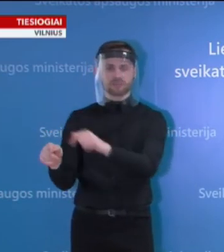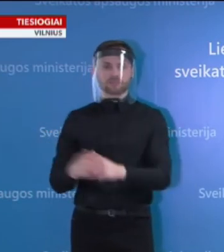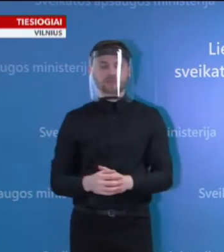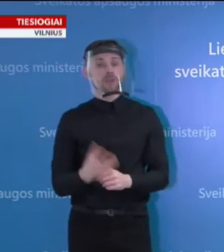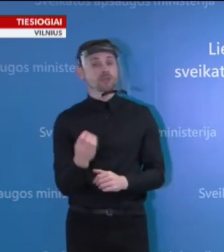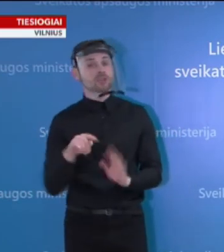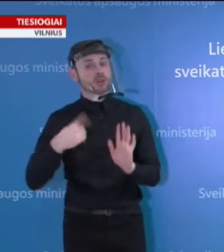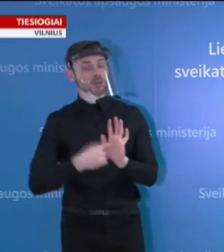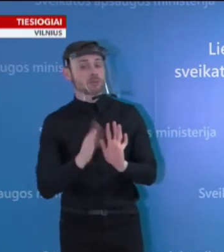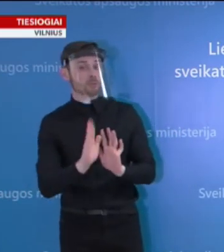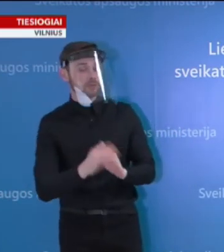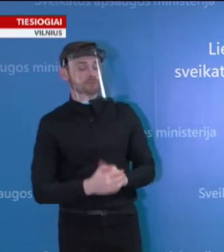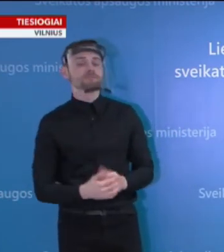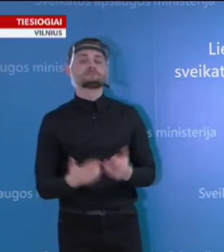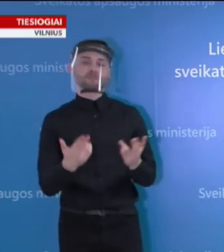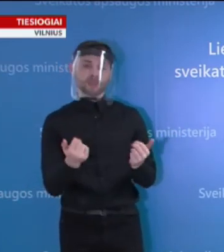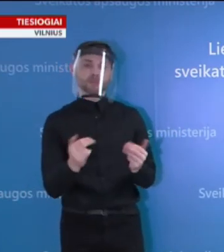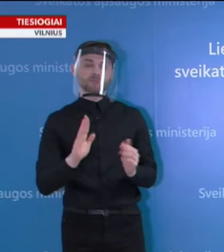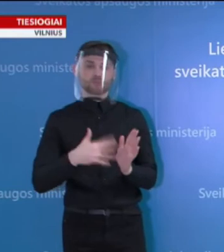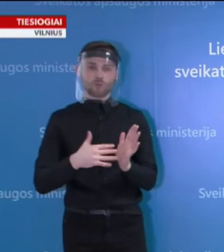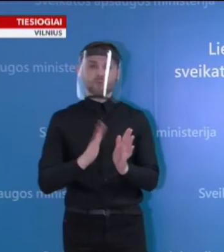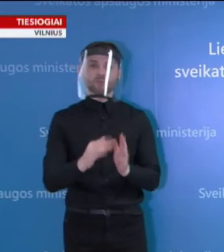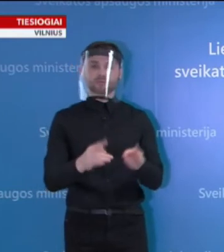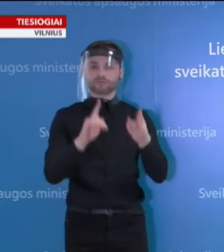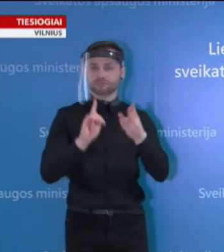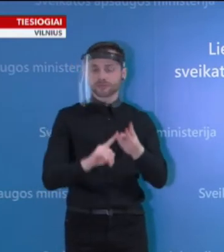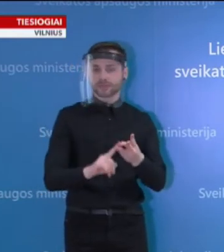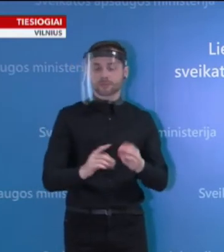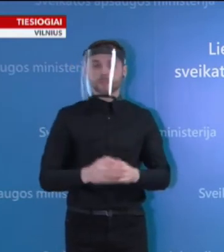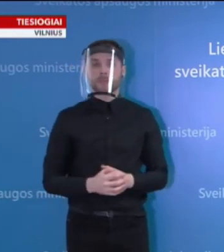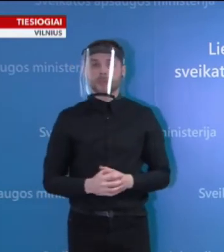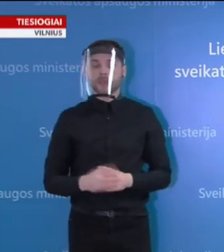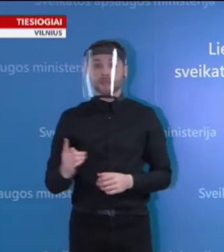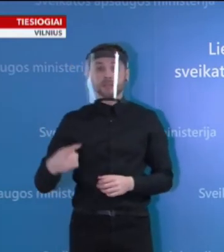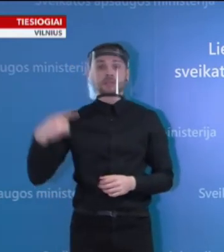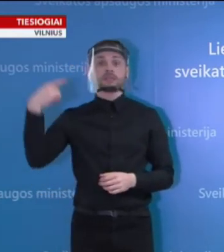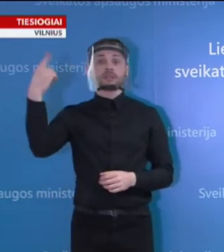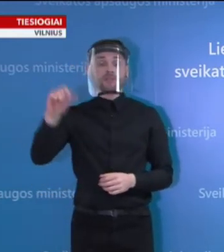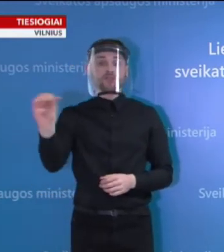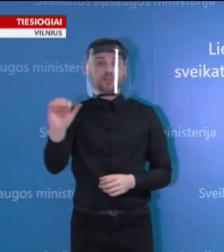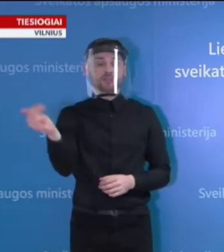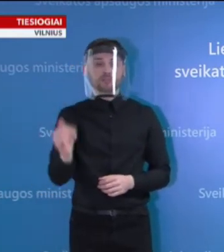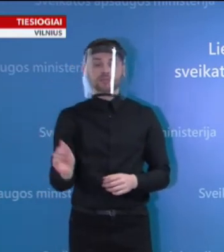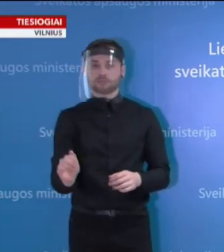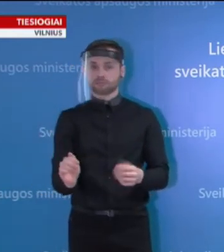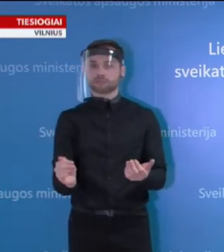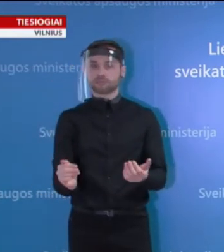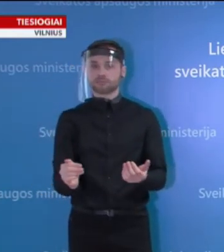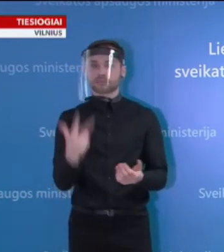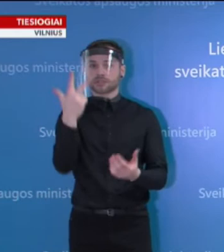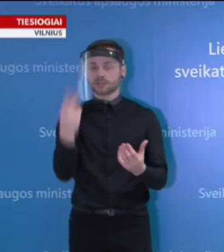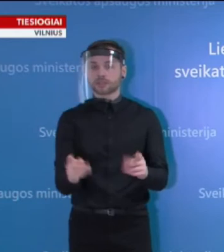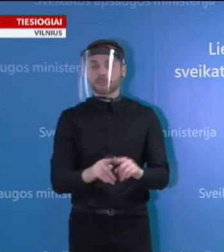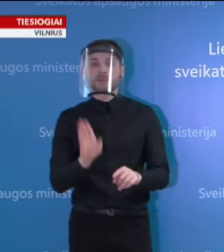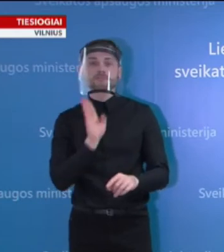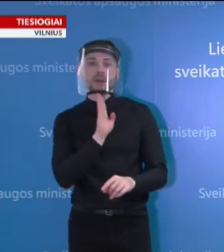klausimai bus dar iš jūsų? Taip bus. Ministrė, dar kitas savaitgalis bus ilgasis, taip pat bus ir motinos